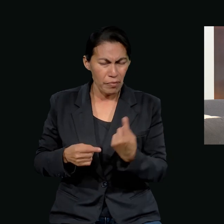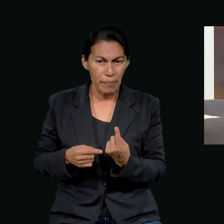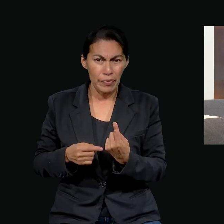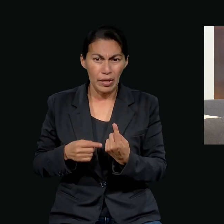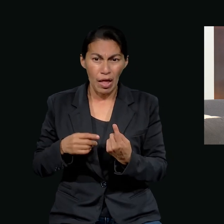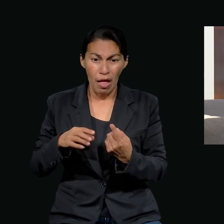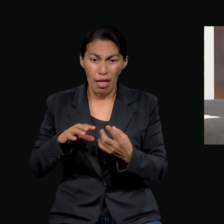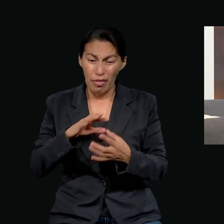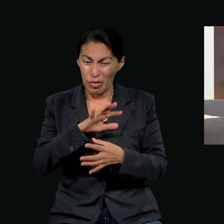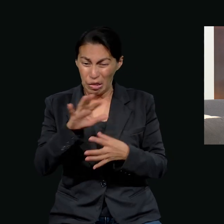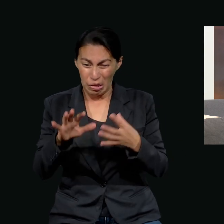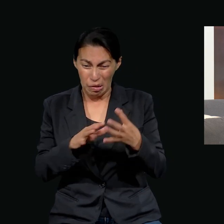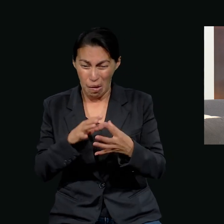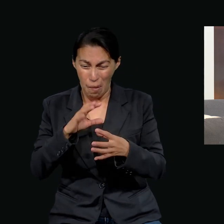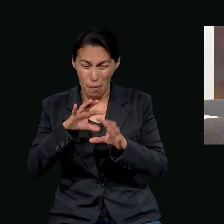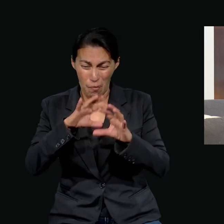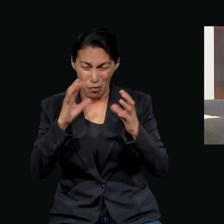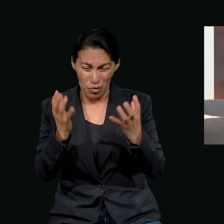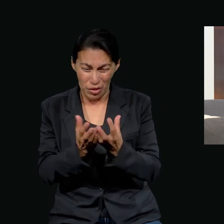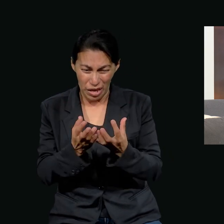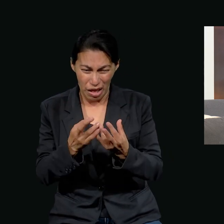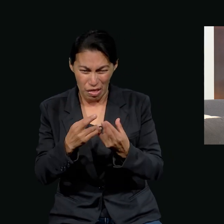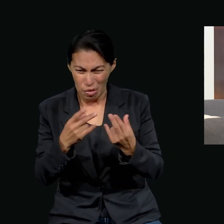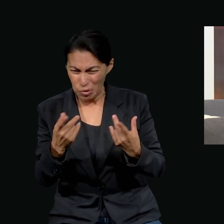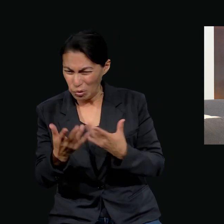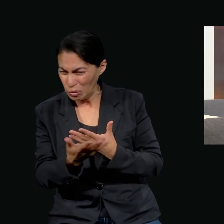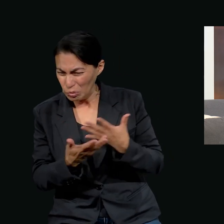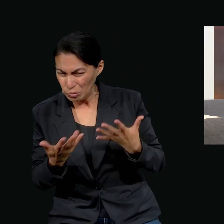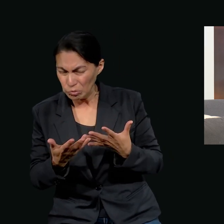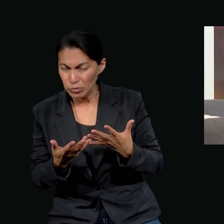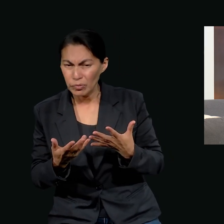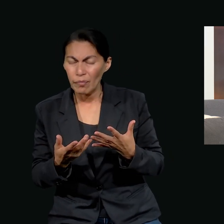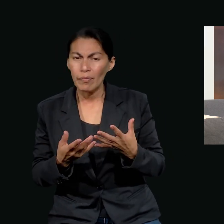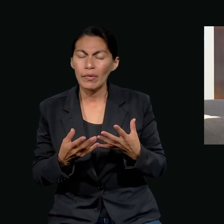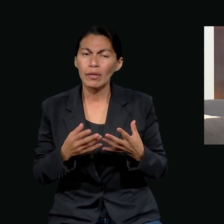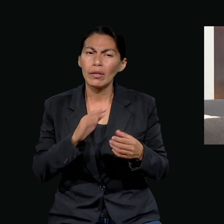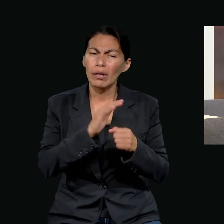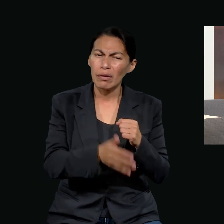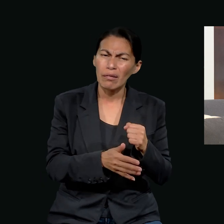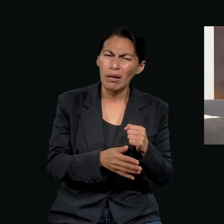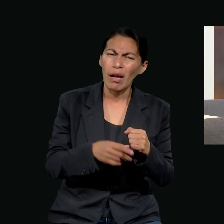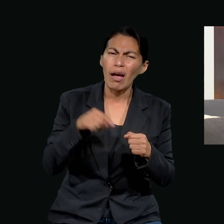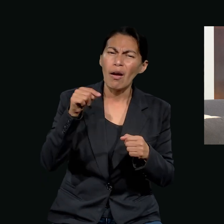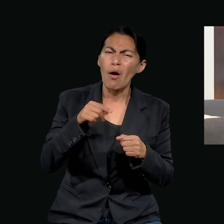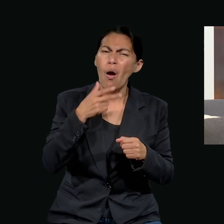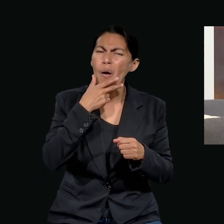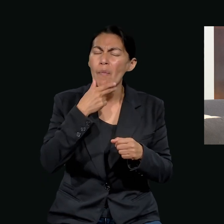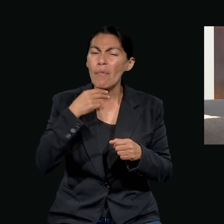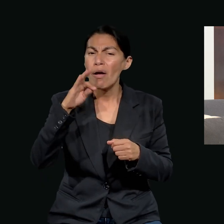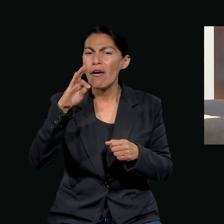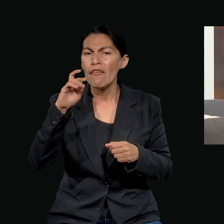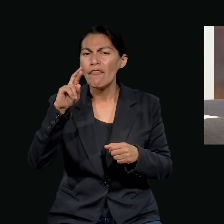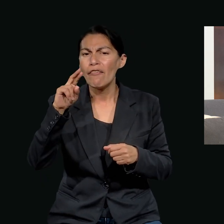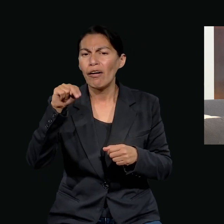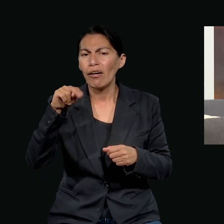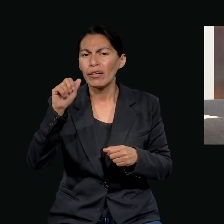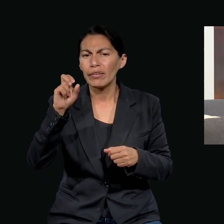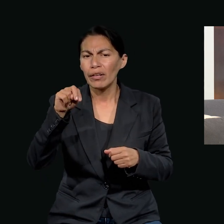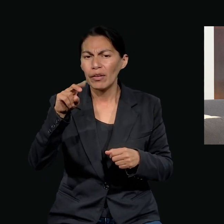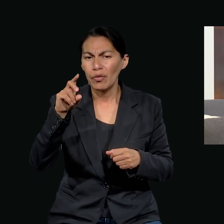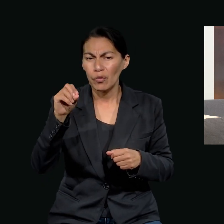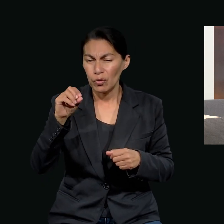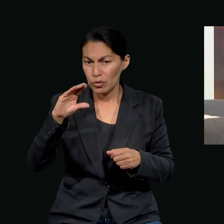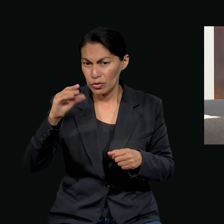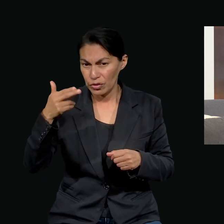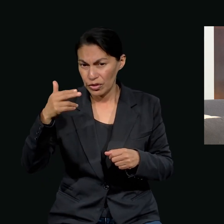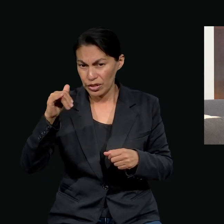del drama mundial, escrito por un pastor argentino, el pastor Fernando Chaich, a quien le agradeceré toda la